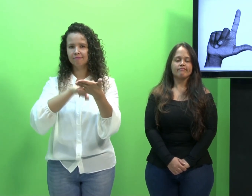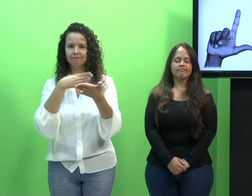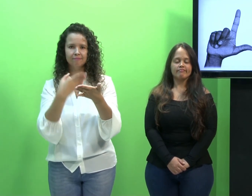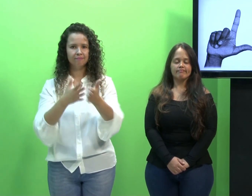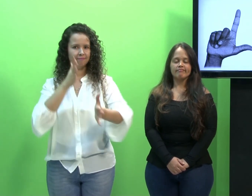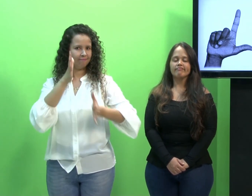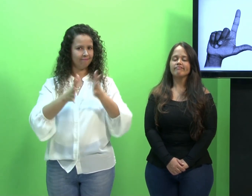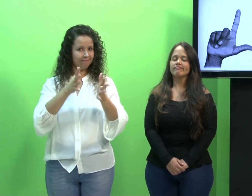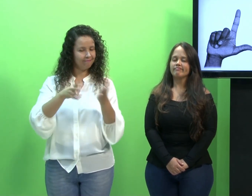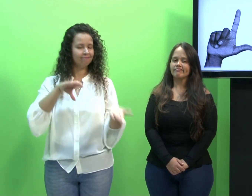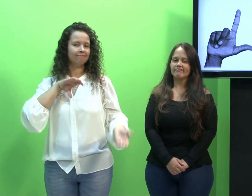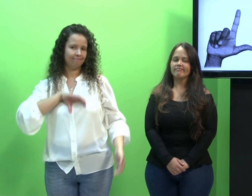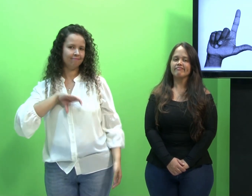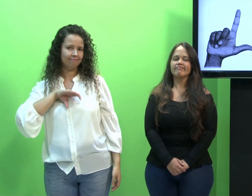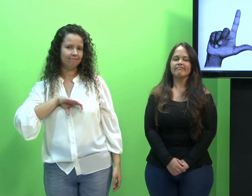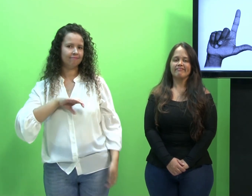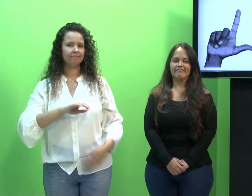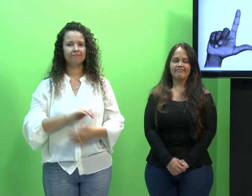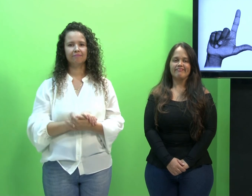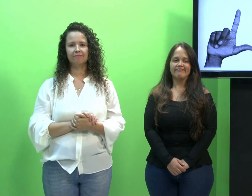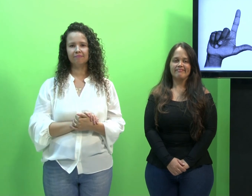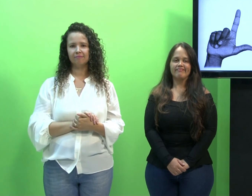e língua portuguesa.